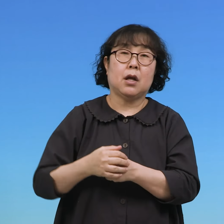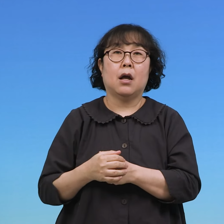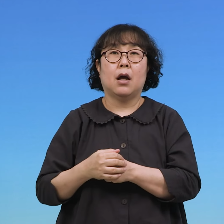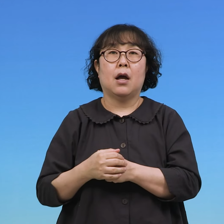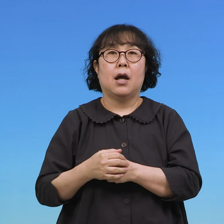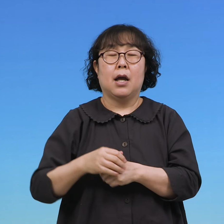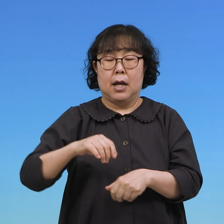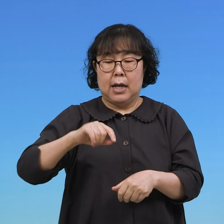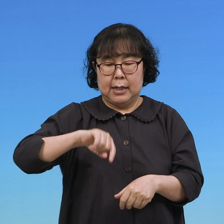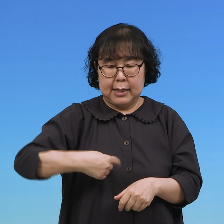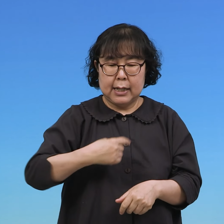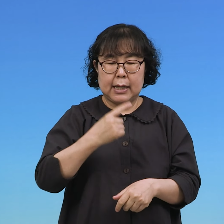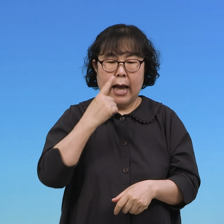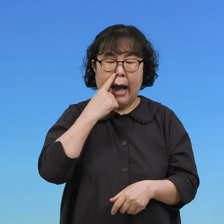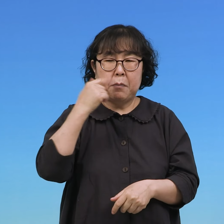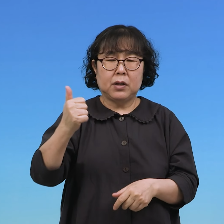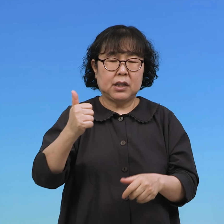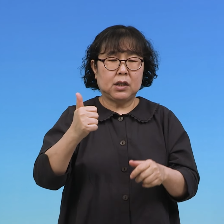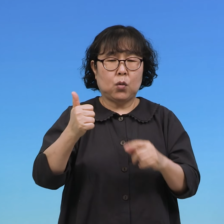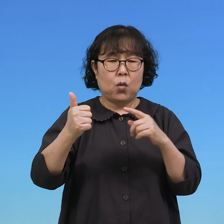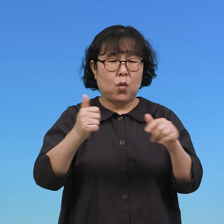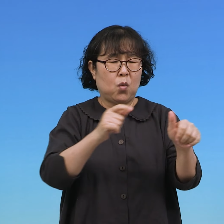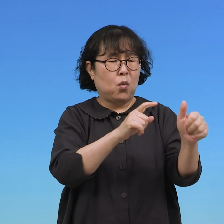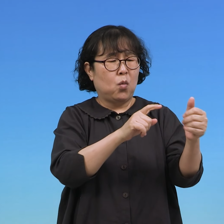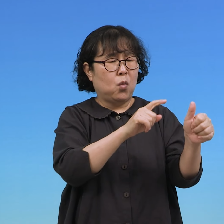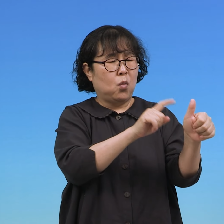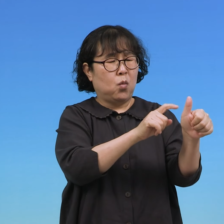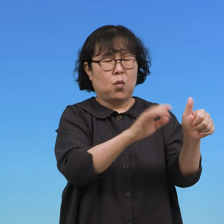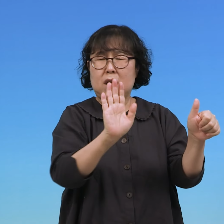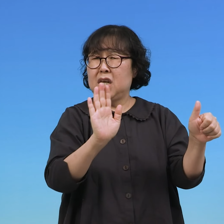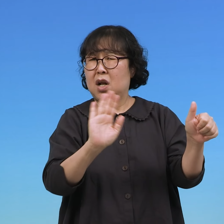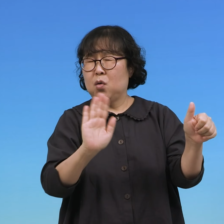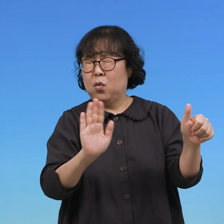오죽하면은 자기 아버지조차도 얘는 아니야,